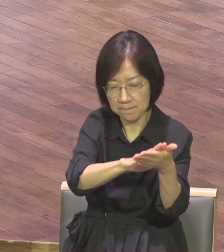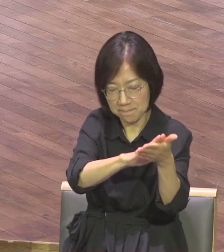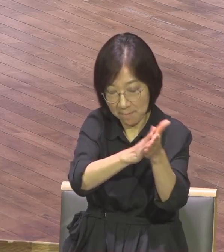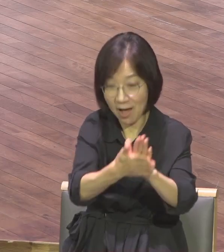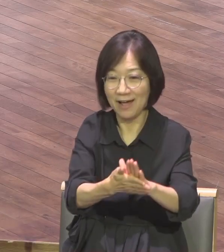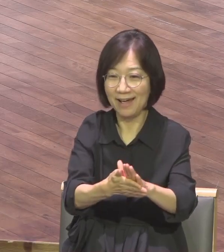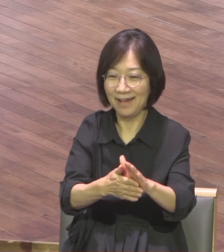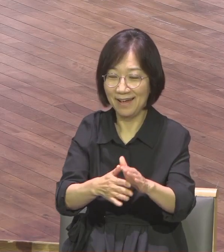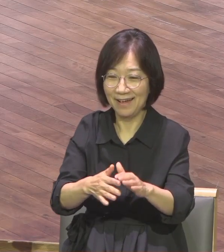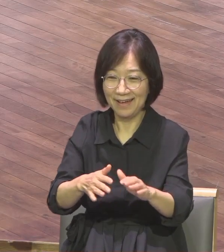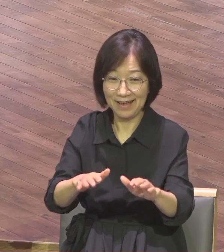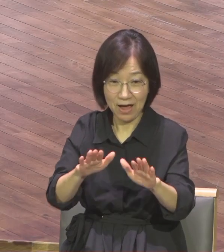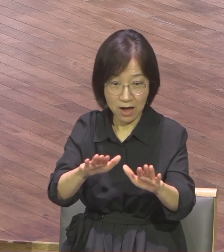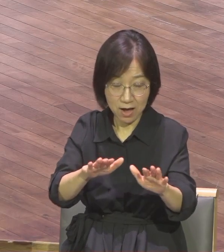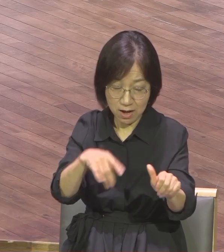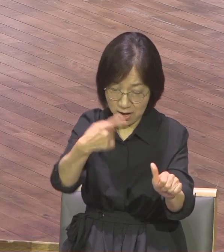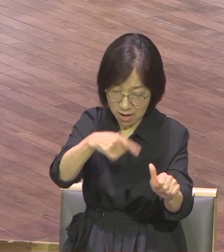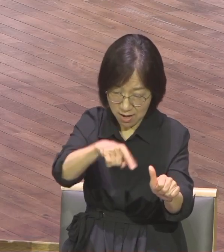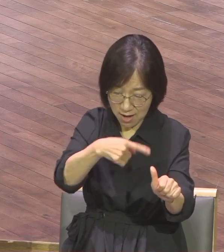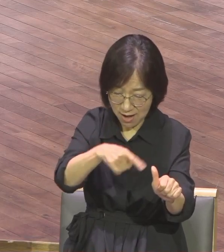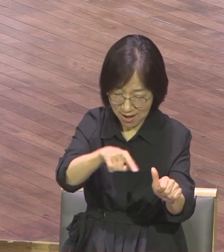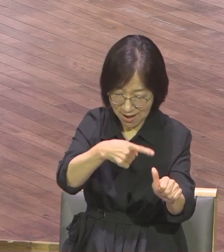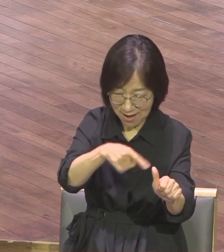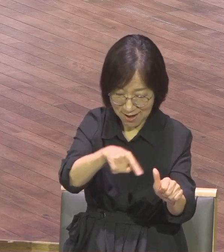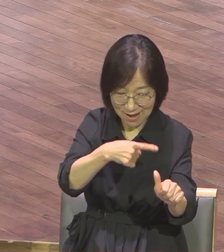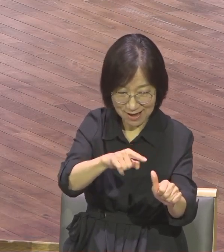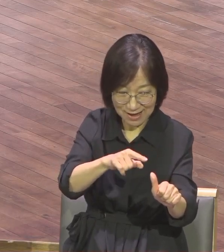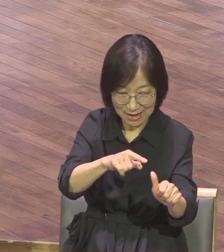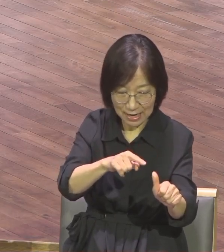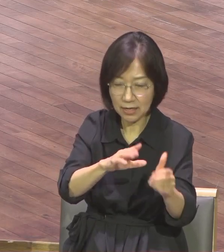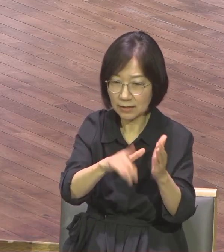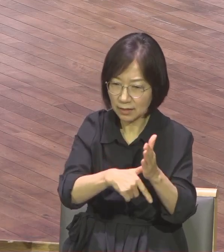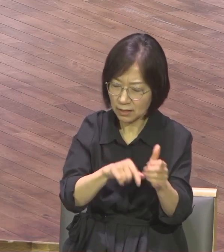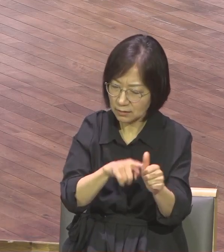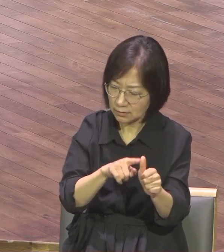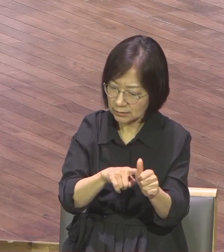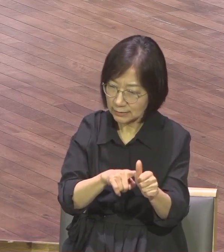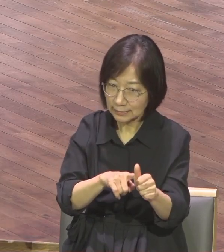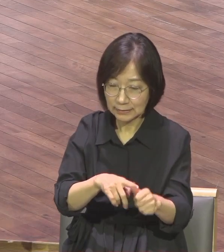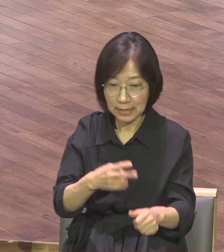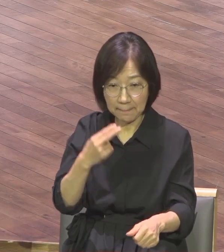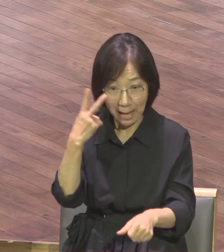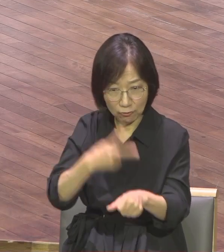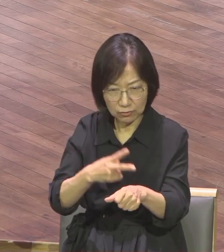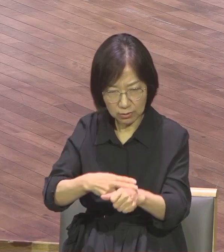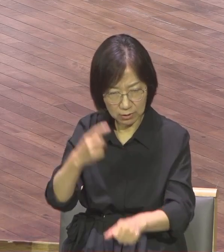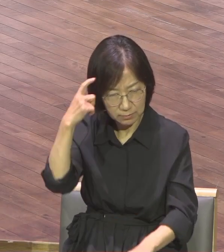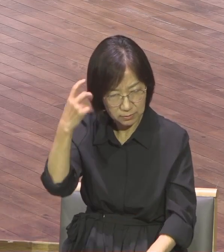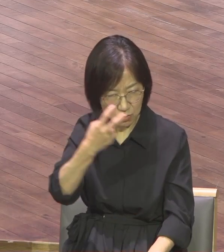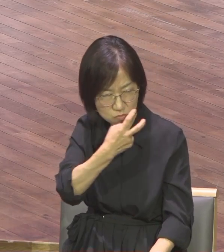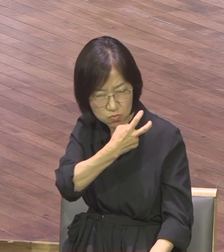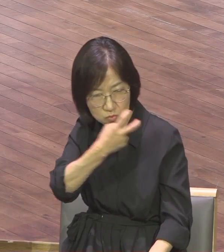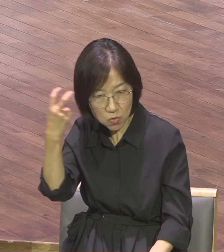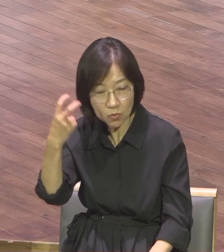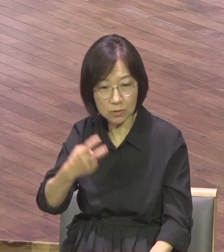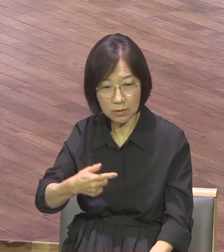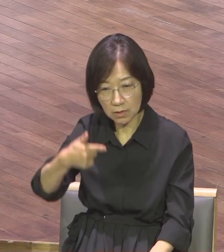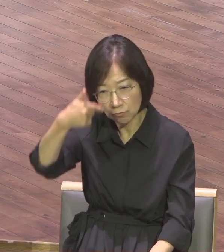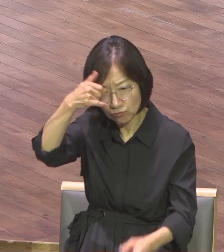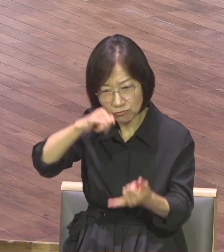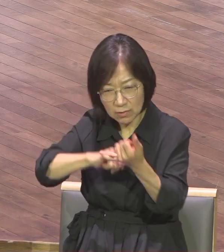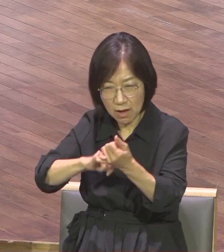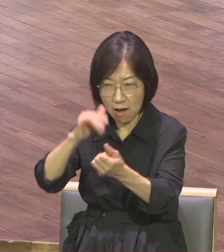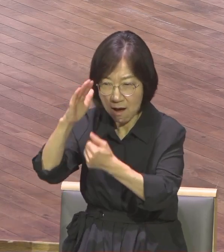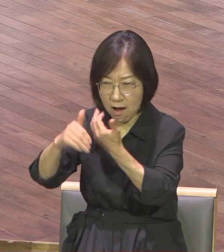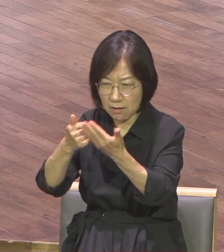아나니아의 팀사역이요 진행되는 동안에 들으면서 이 똑똑한 사울이 말이요 구약 성경에 능통하지